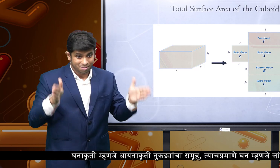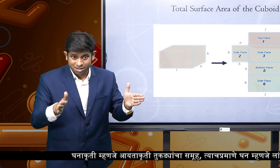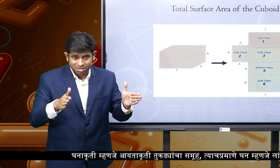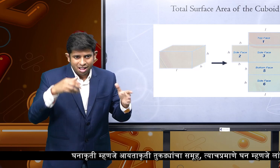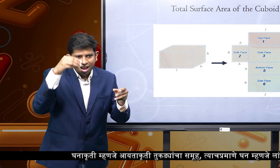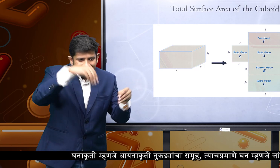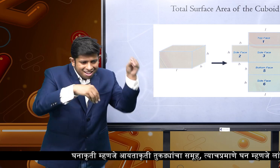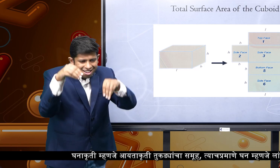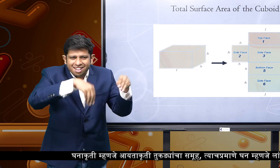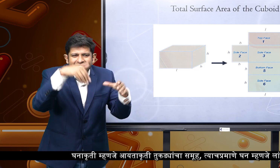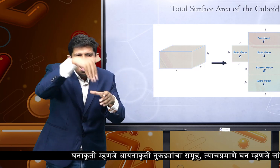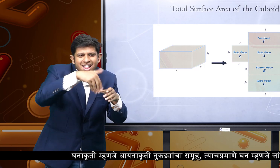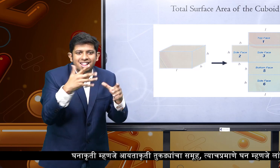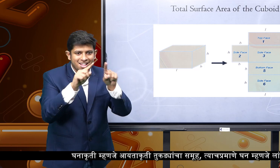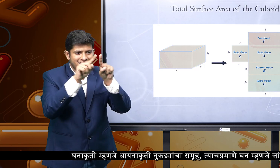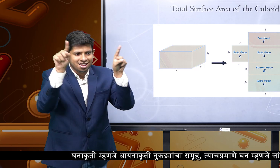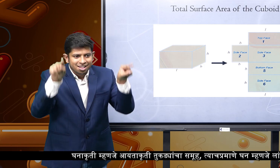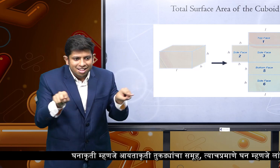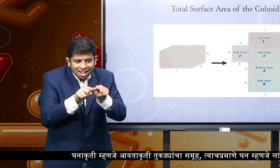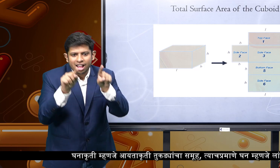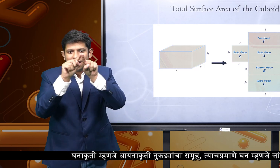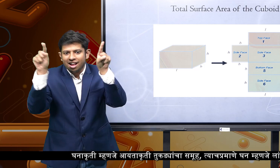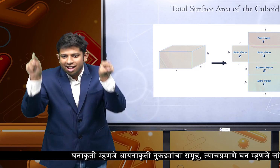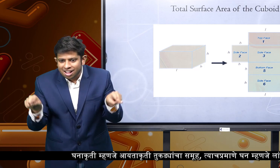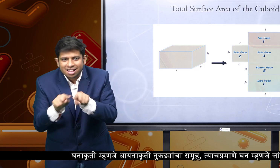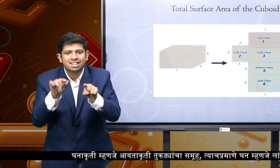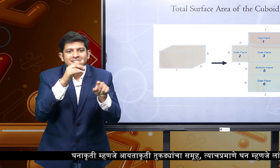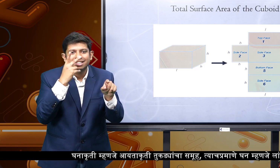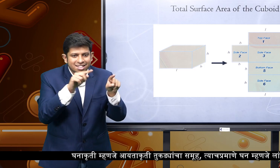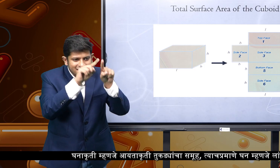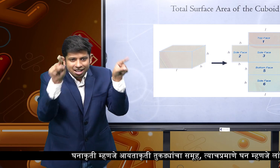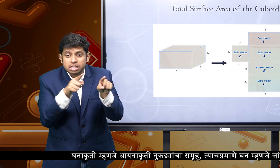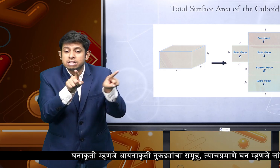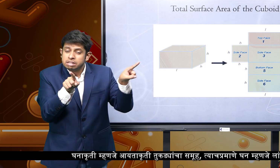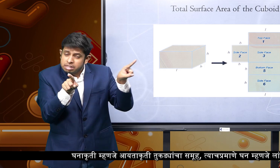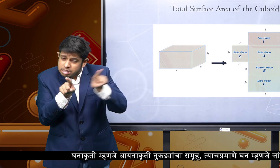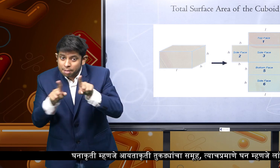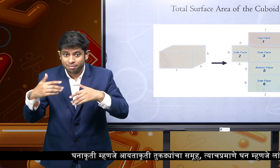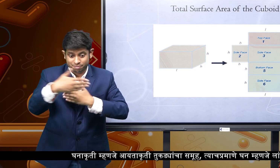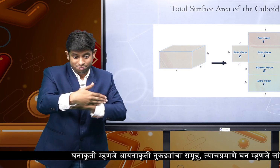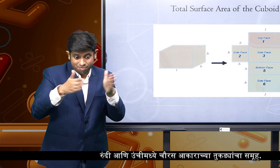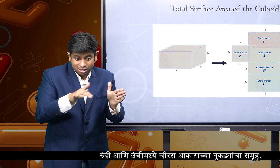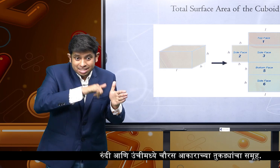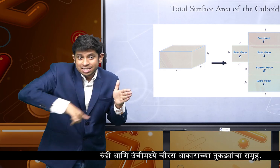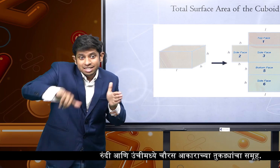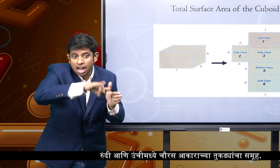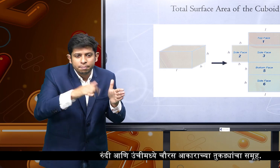घनाकृती म्हणजे आयताकृती तुकड्यांचा समूह. त्याचप्रमाणे घन म्हणजे लांबी, रुंदी आणि